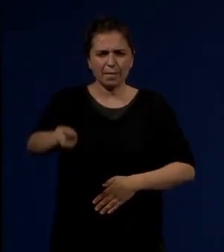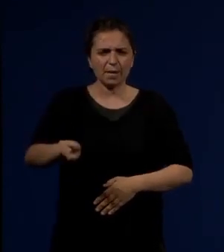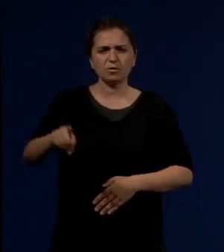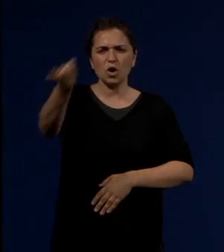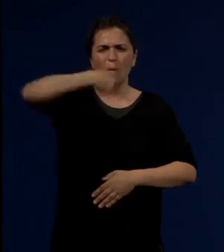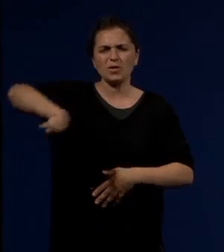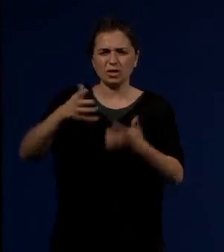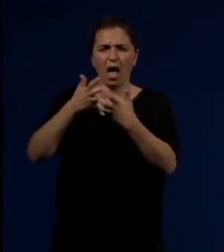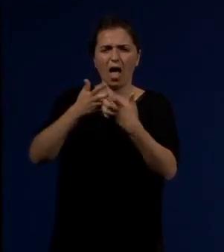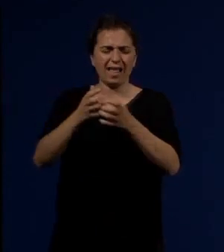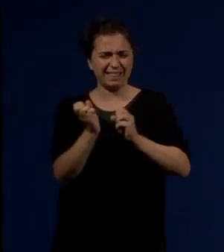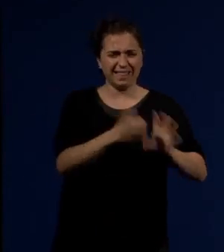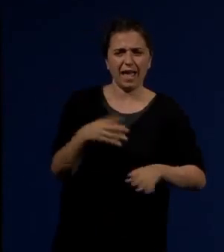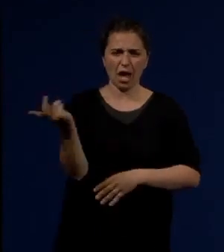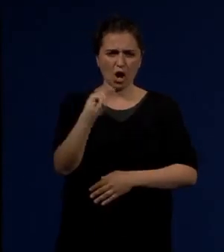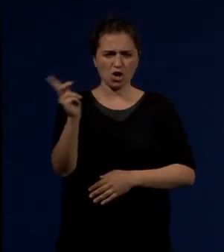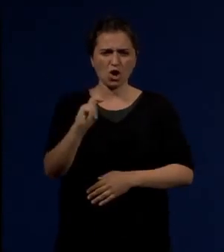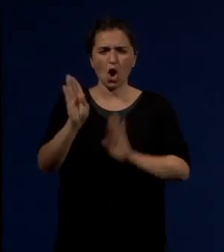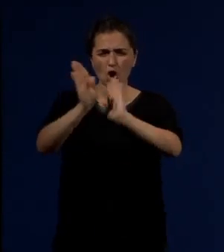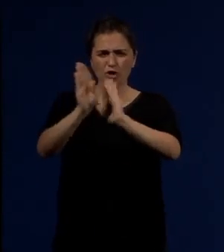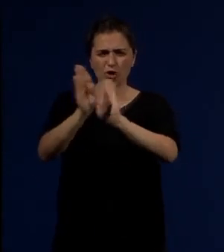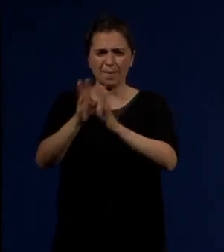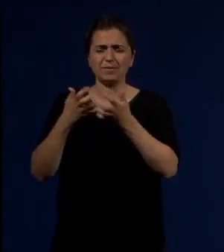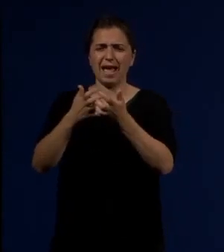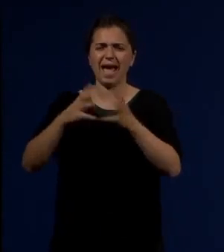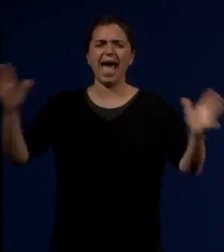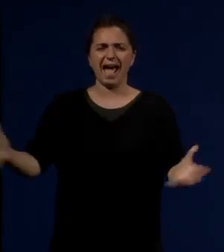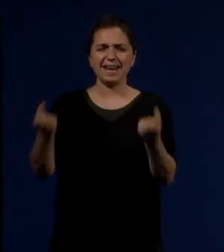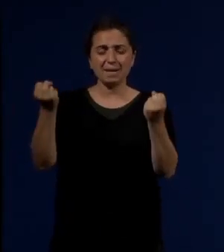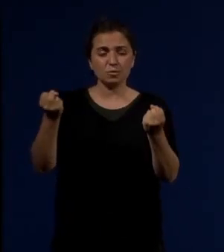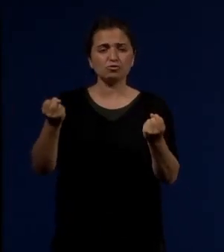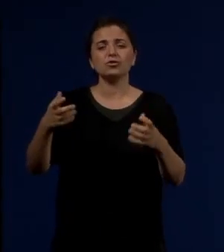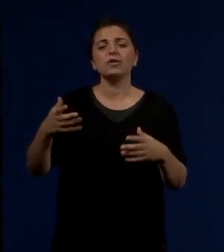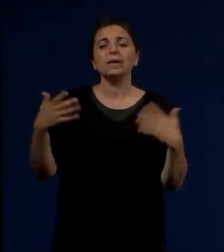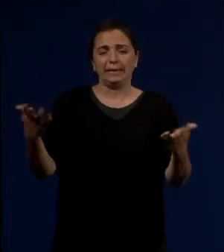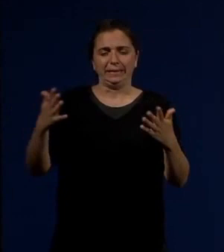vos rindades, non pasedes por menos, venceremos nós, hai marea!